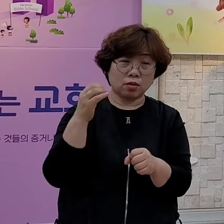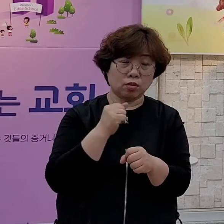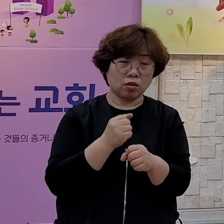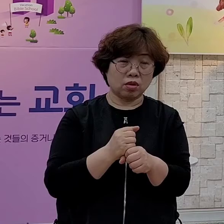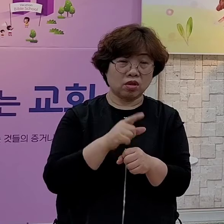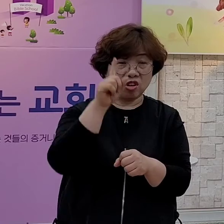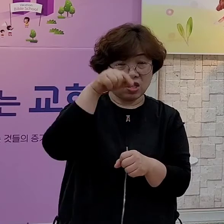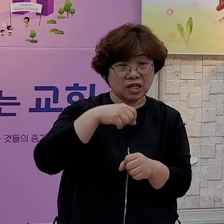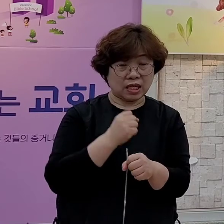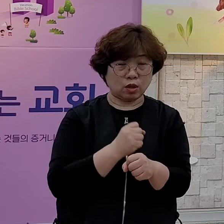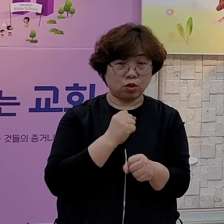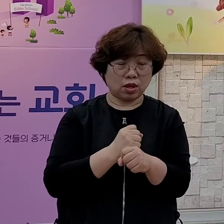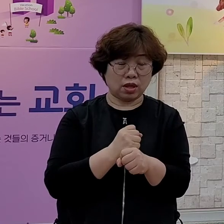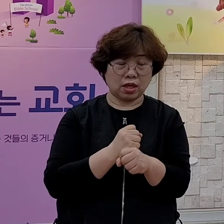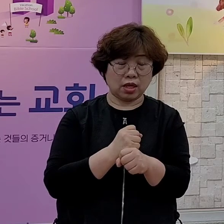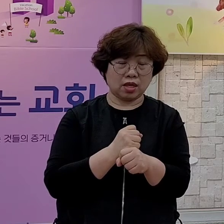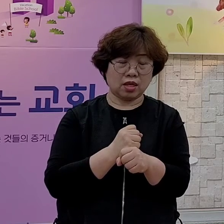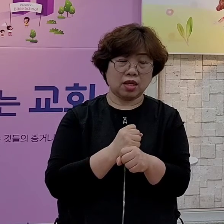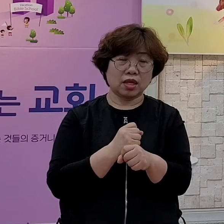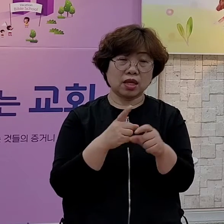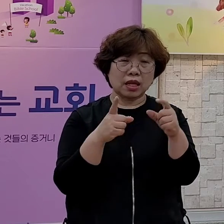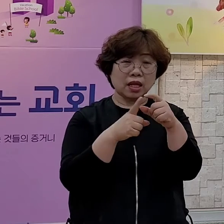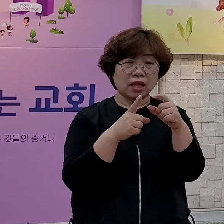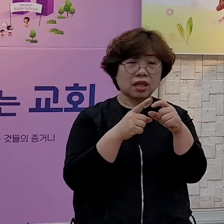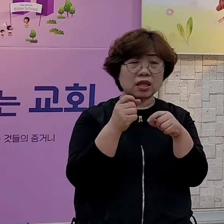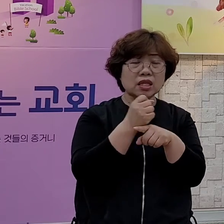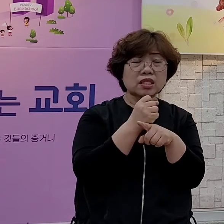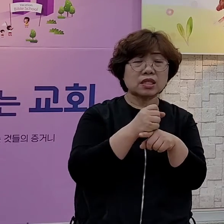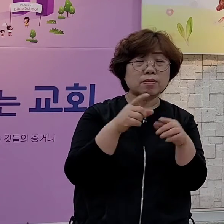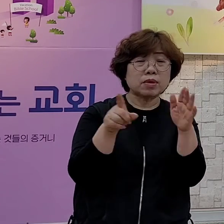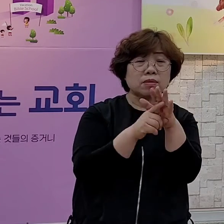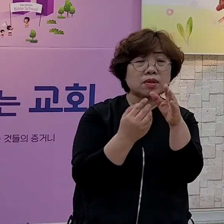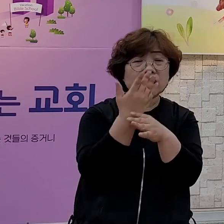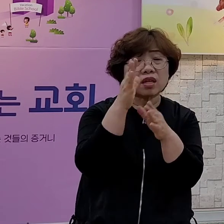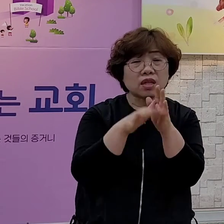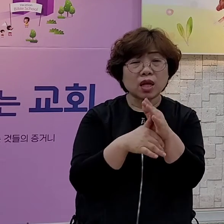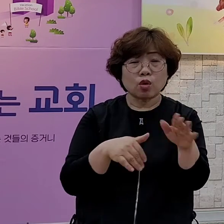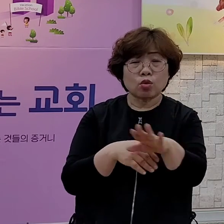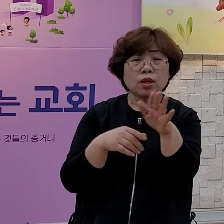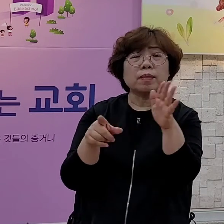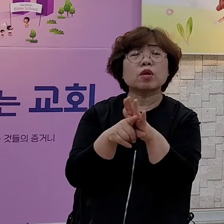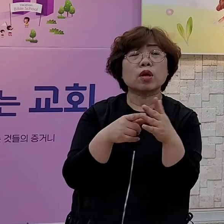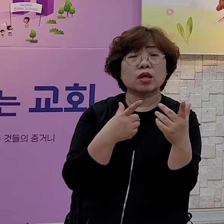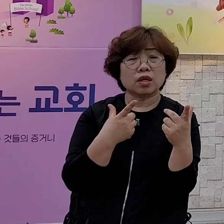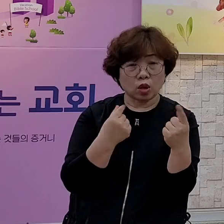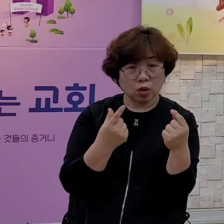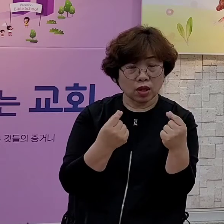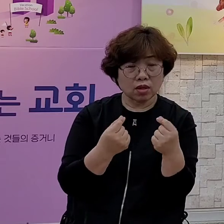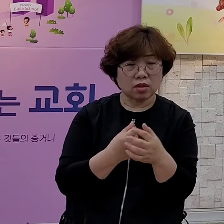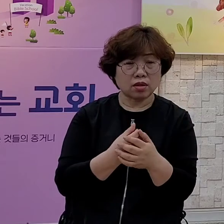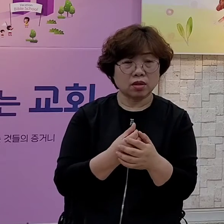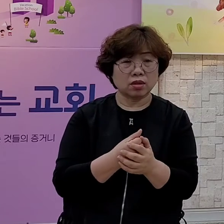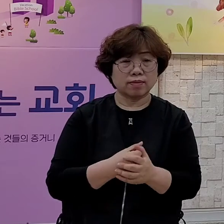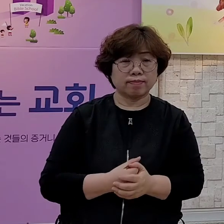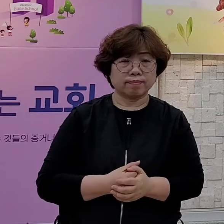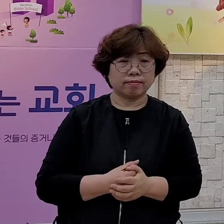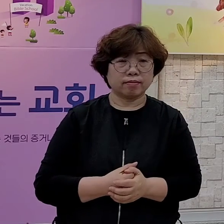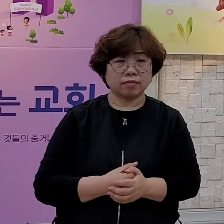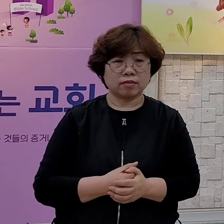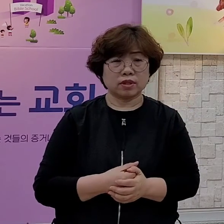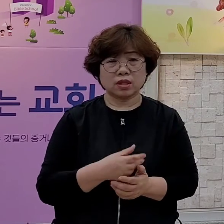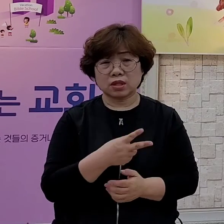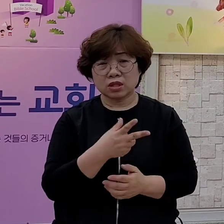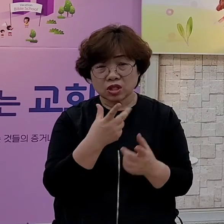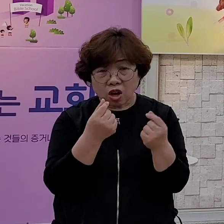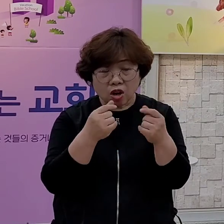게, 태초에 하나님이 천지를 창조하셨는데 무엇으로? 말씀으로 천지를 창조하시니라.